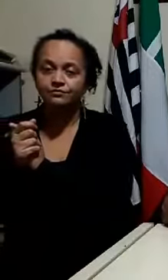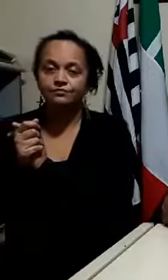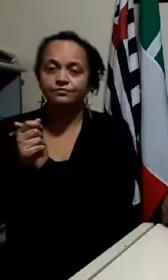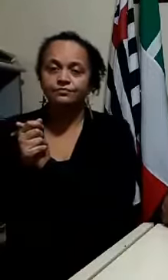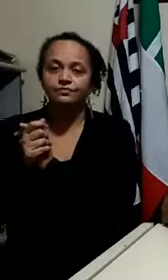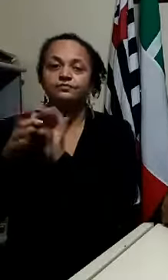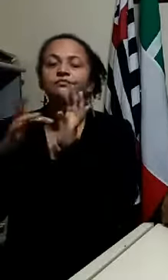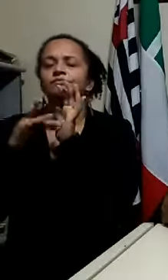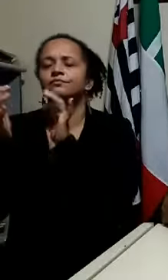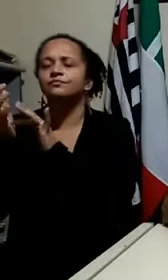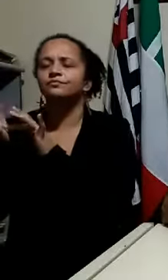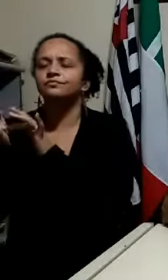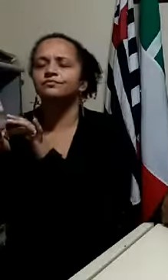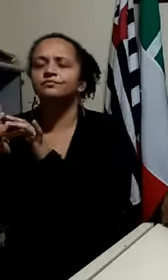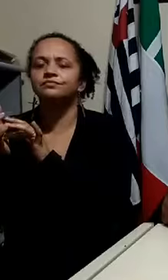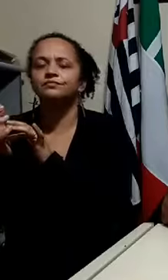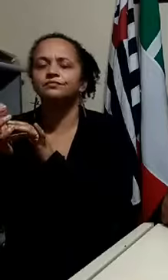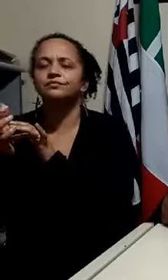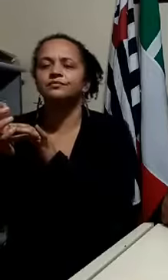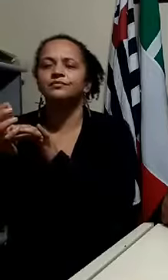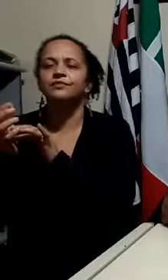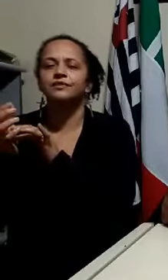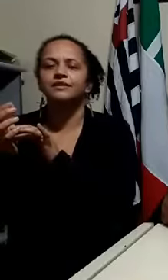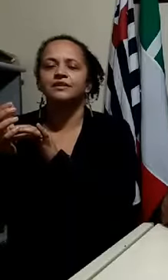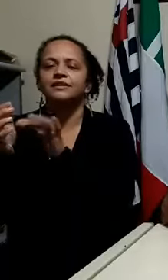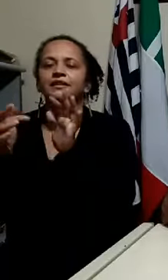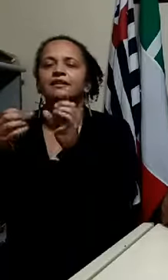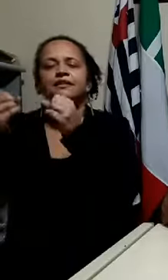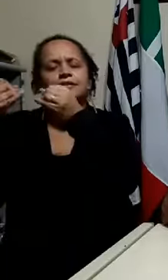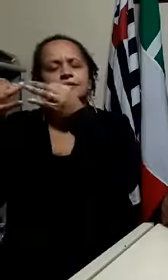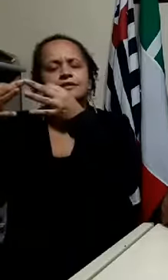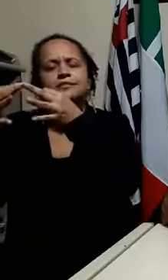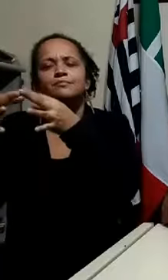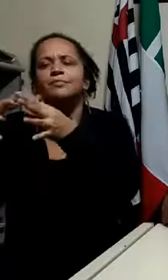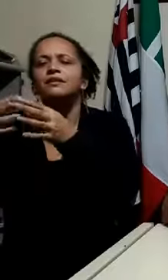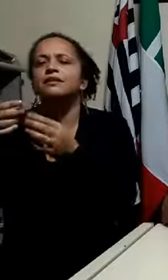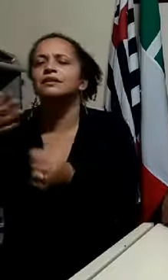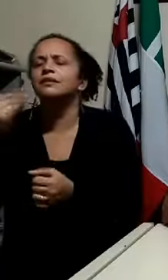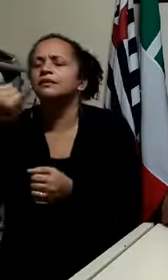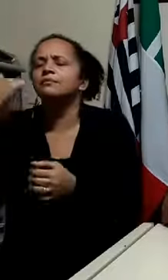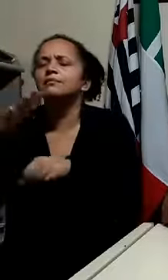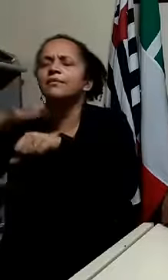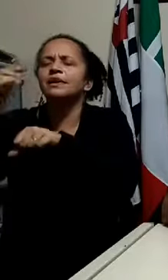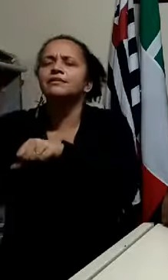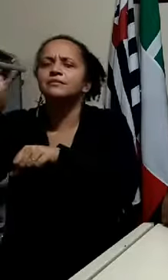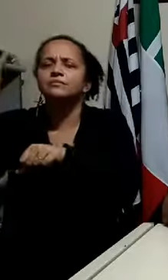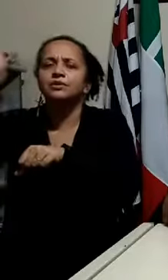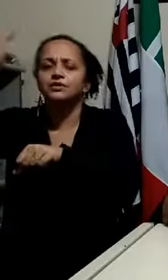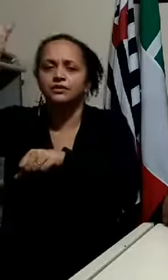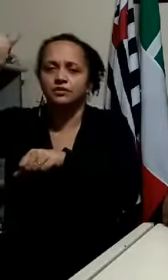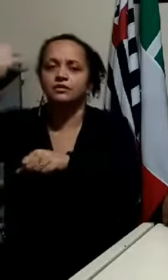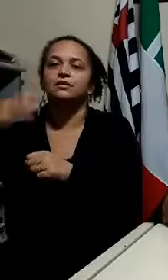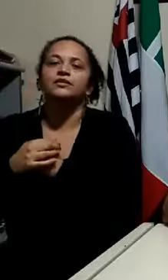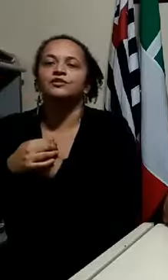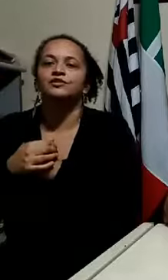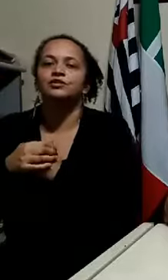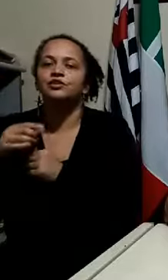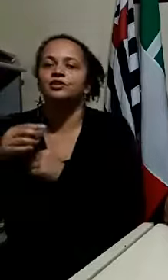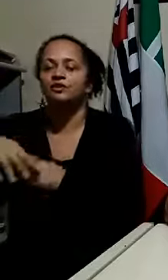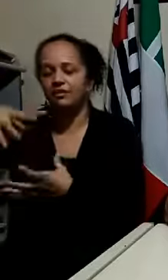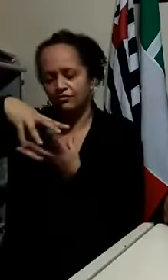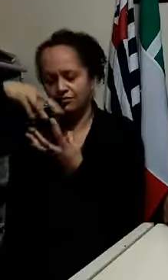fantástica declaração acerca dos valores espirituais e eternos. Impressionante. Ele